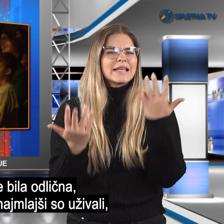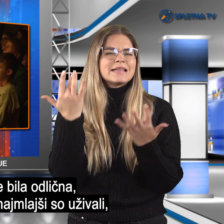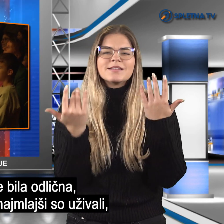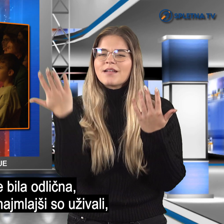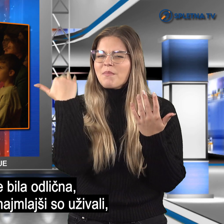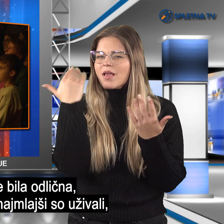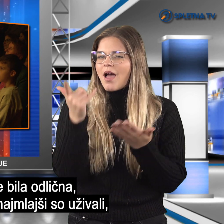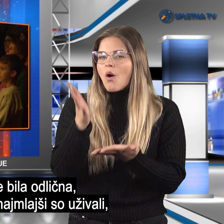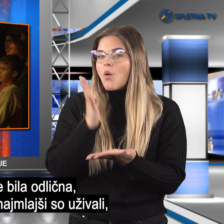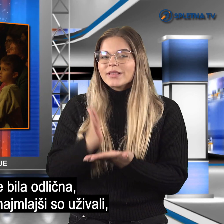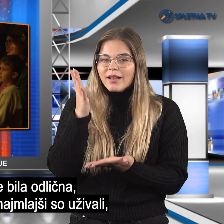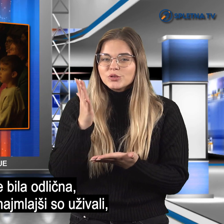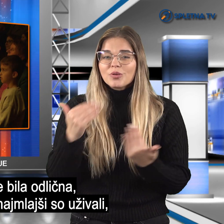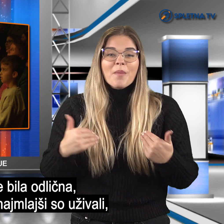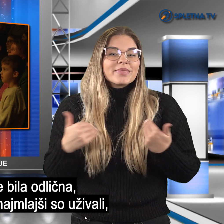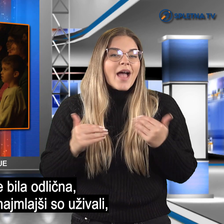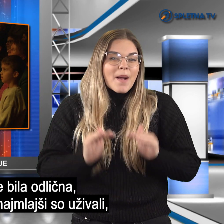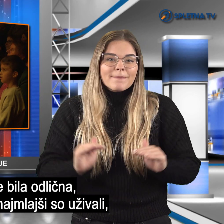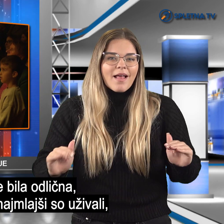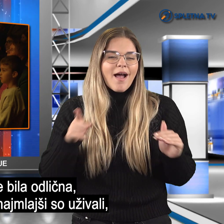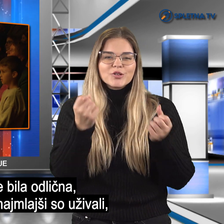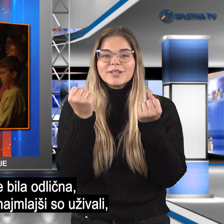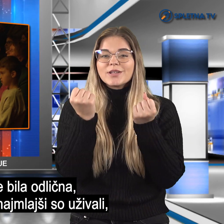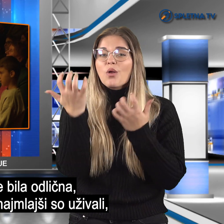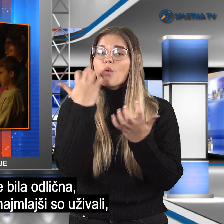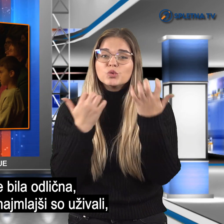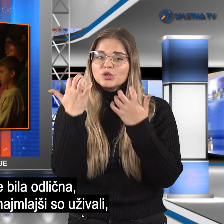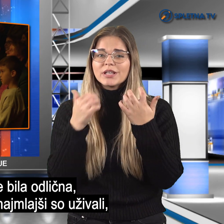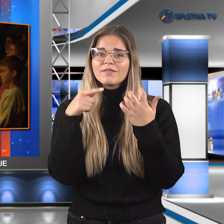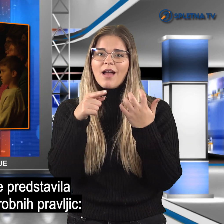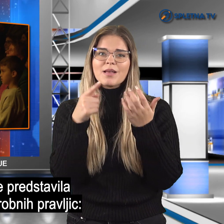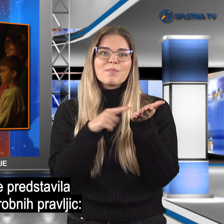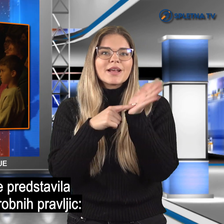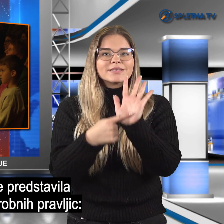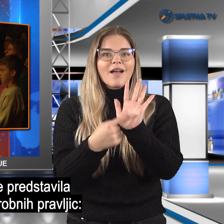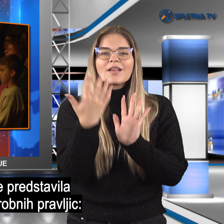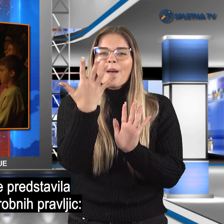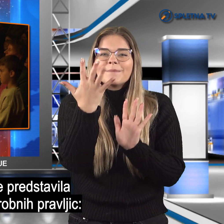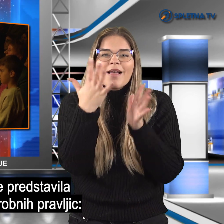Igra je bila odlična, najmlajši so zelo uživali, saj je predstavila 5 čarobnih pravljic.